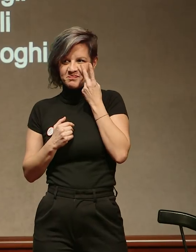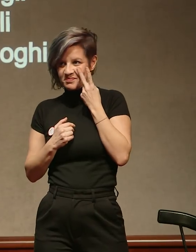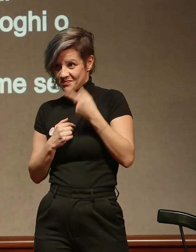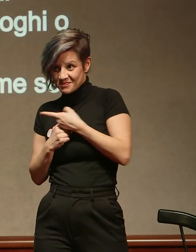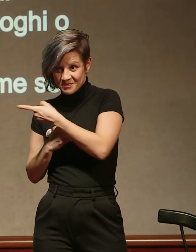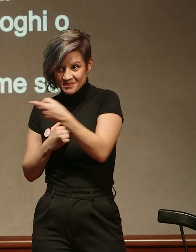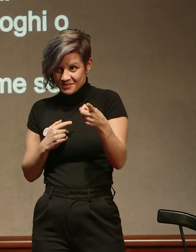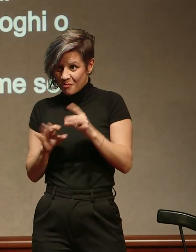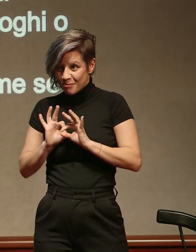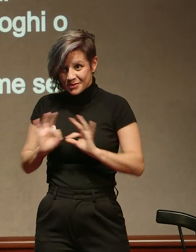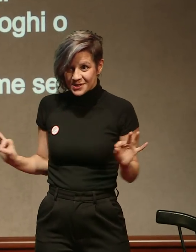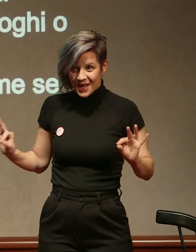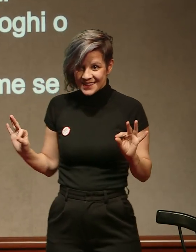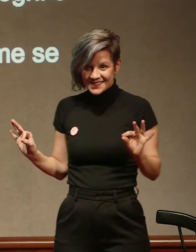allora vi vi faccio vedere siete